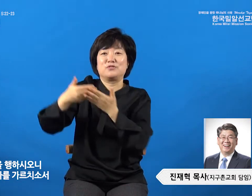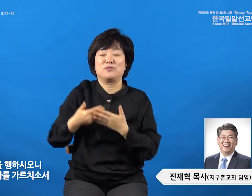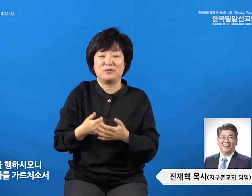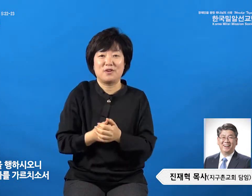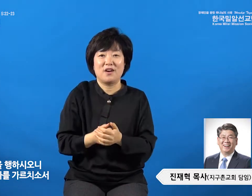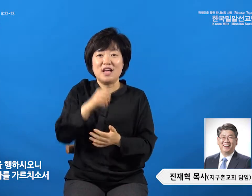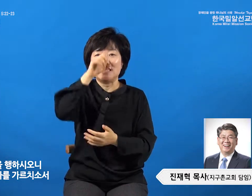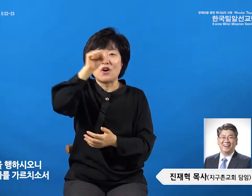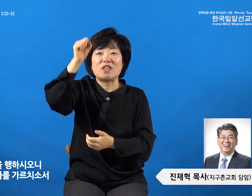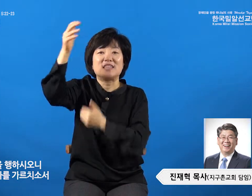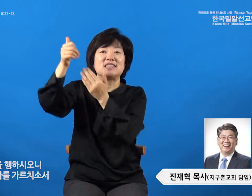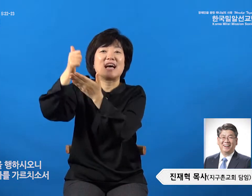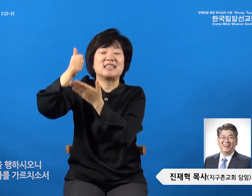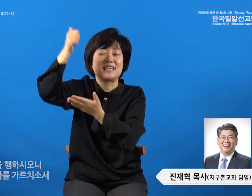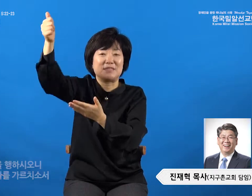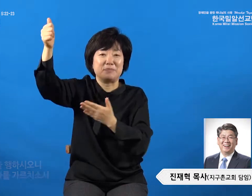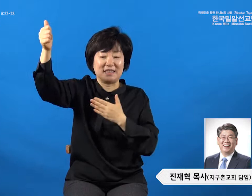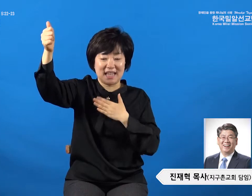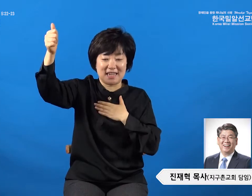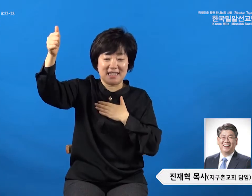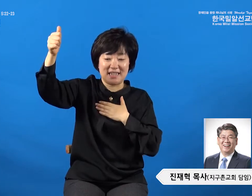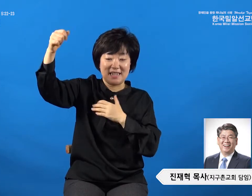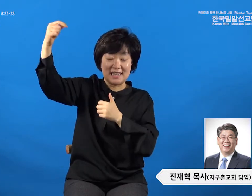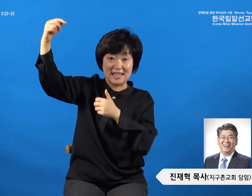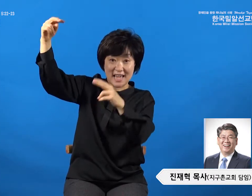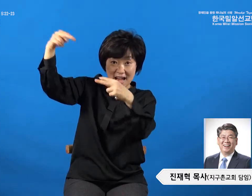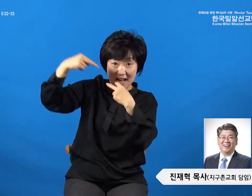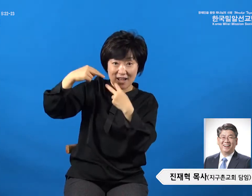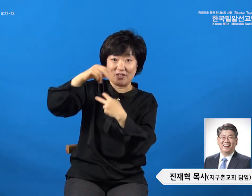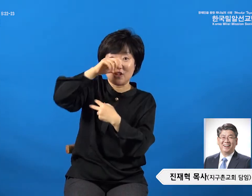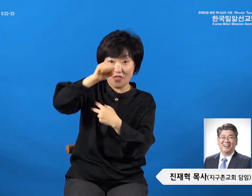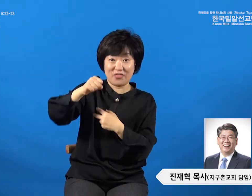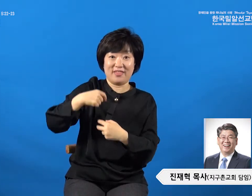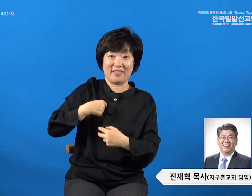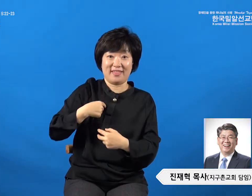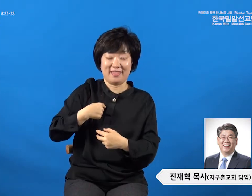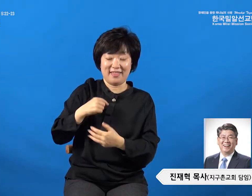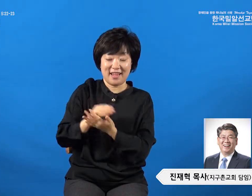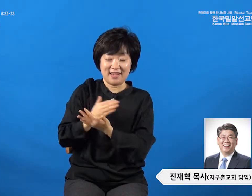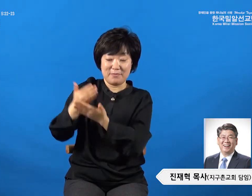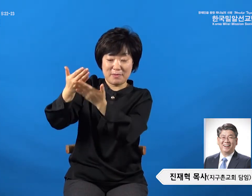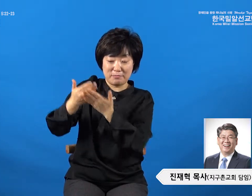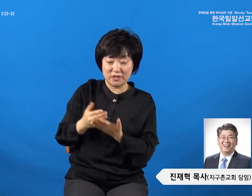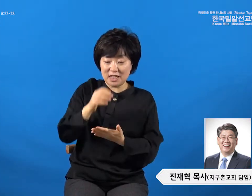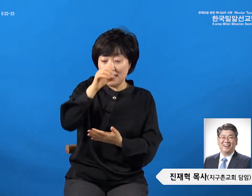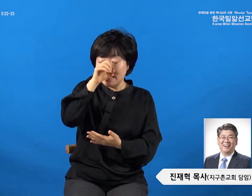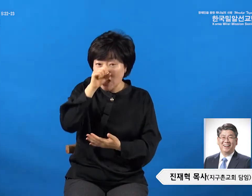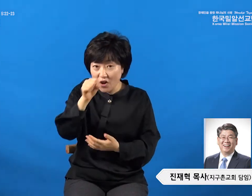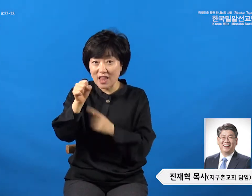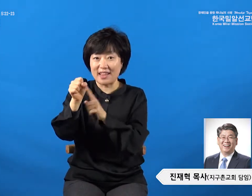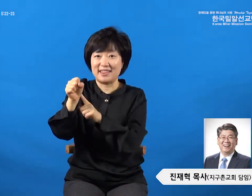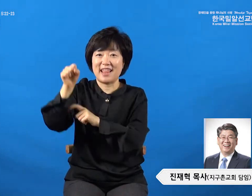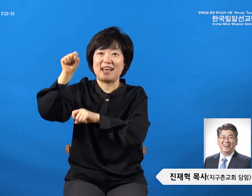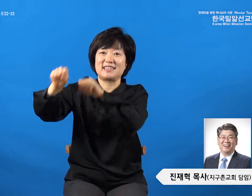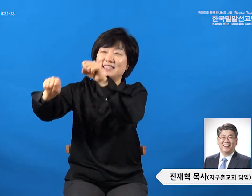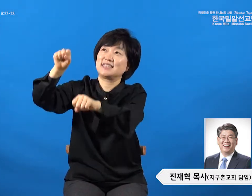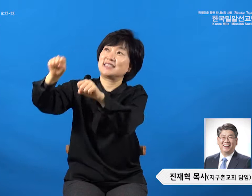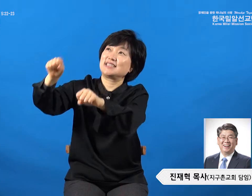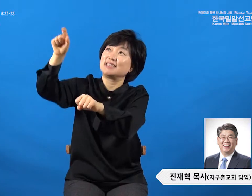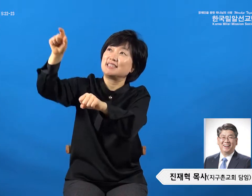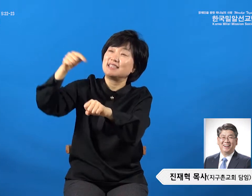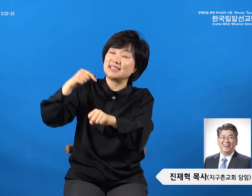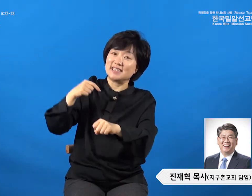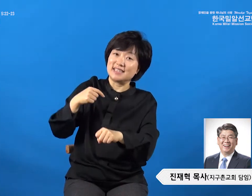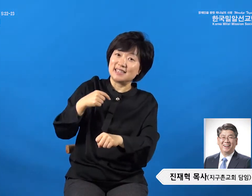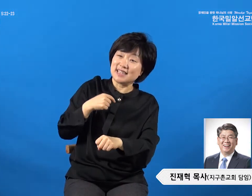가르치소서. 선하신 하나님께서 우리를 향해 선하십니다. 그분이 우리를 향해 베푸신 선한